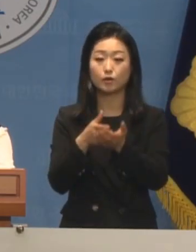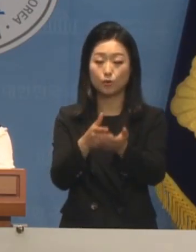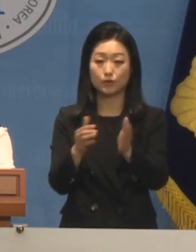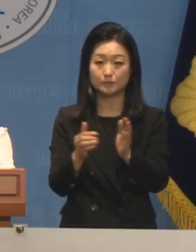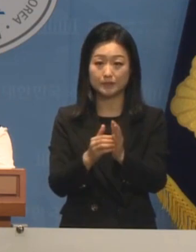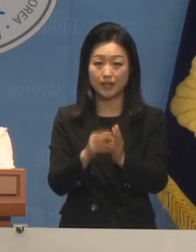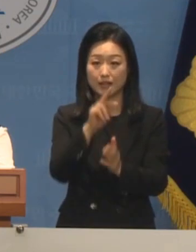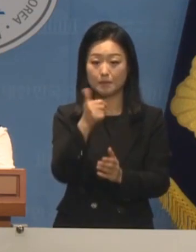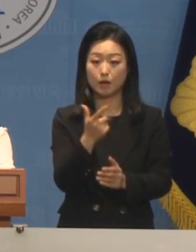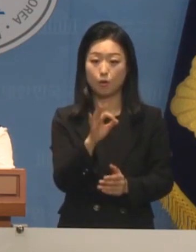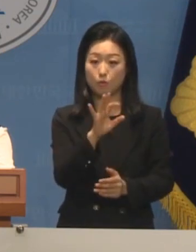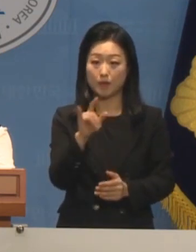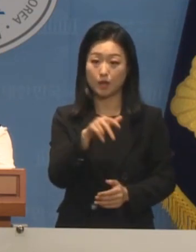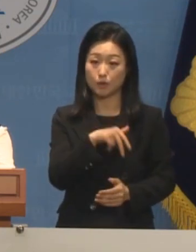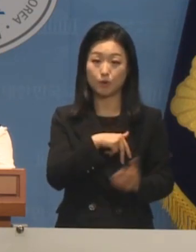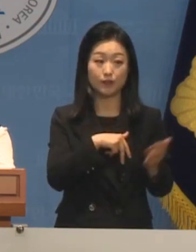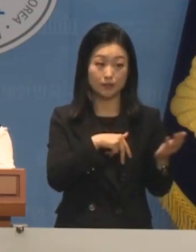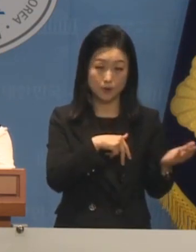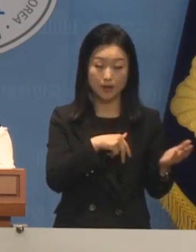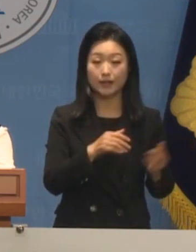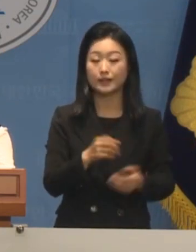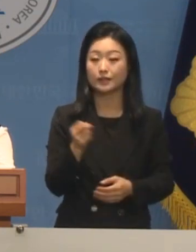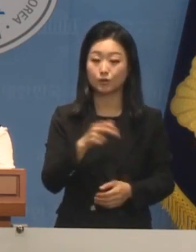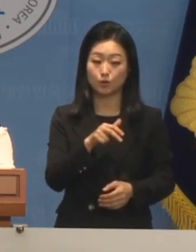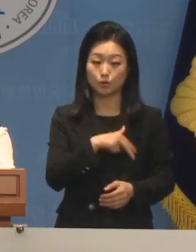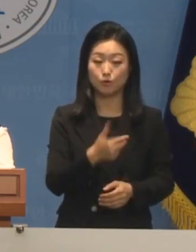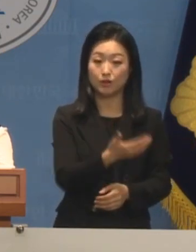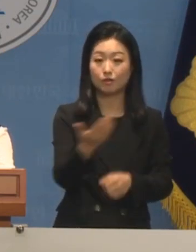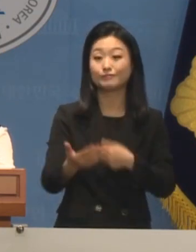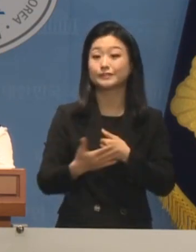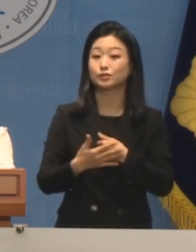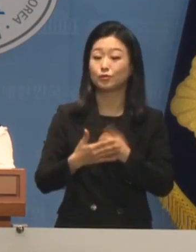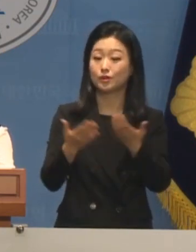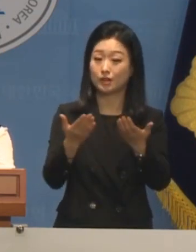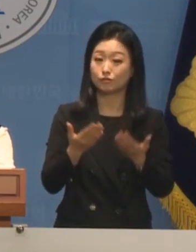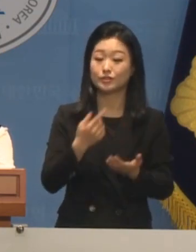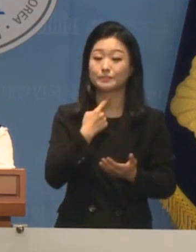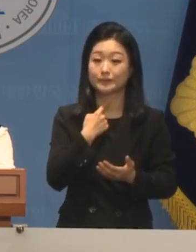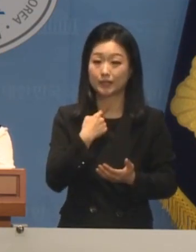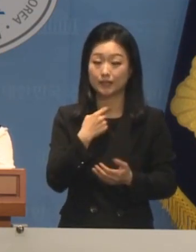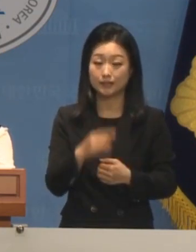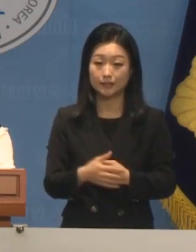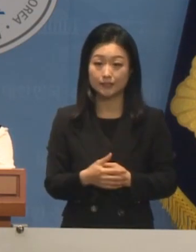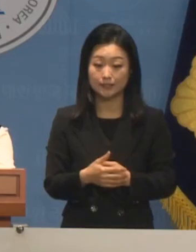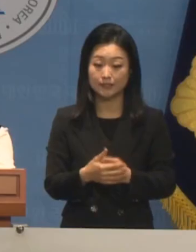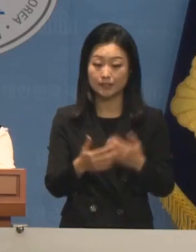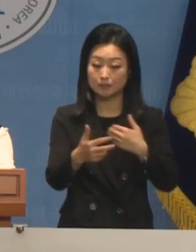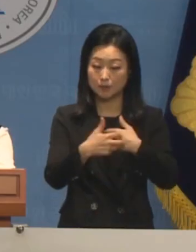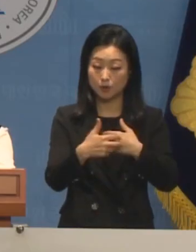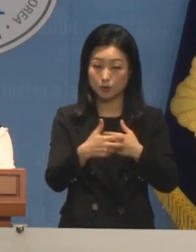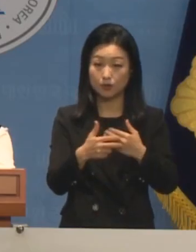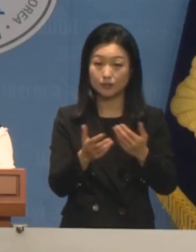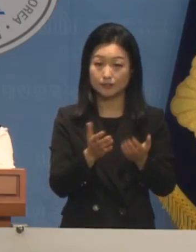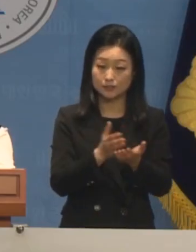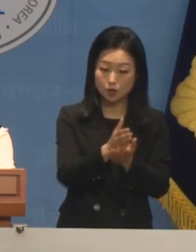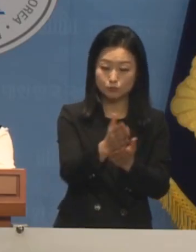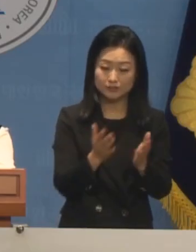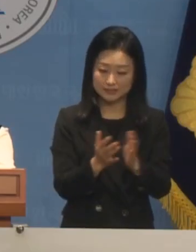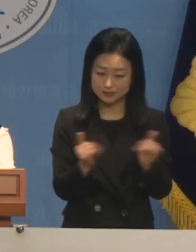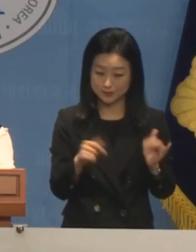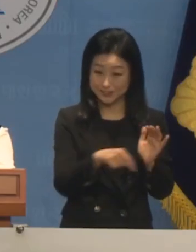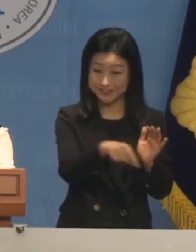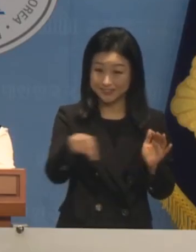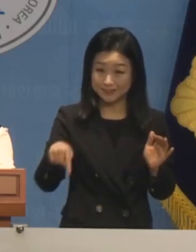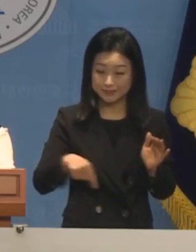박홍배 의원을 비롯한 많은 의원님들께서 함께해 주신 의료 전문 직종의 노동 기본권 보장을 위한